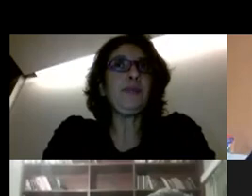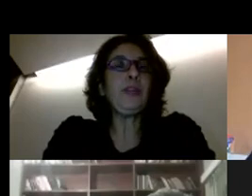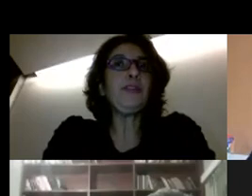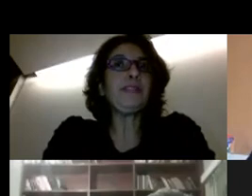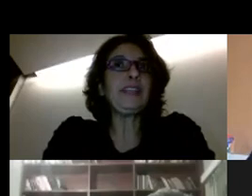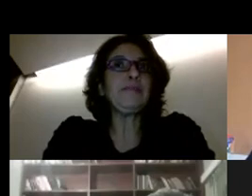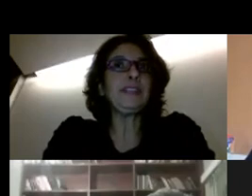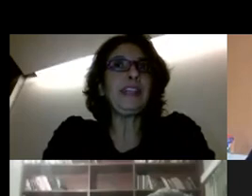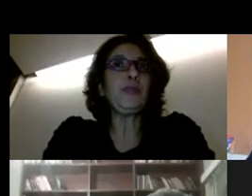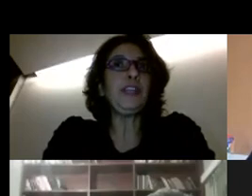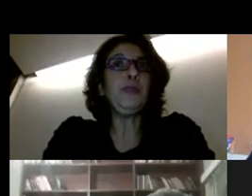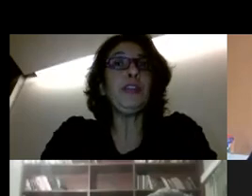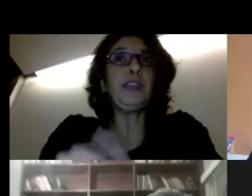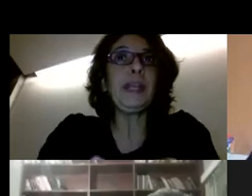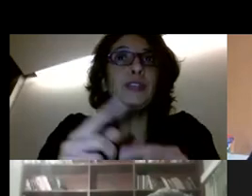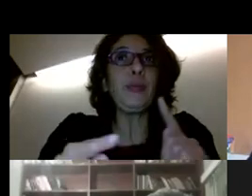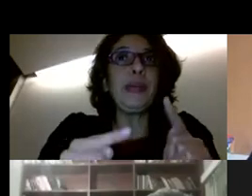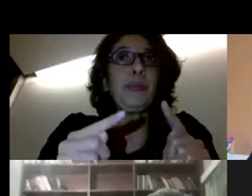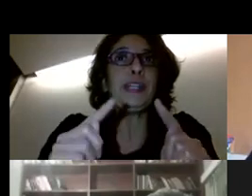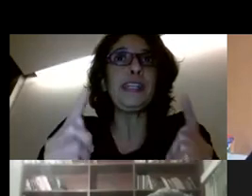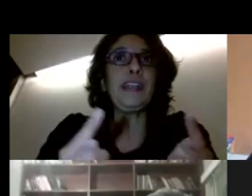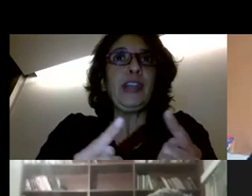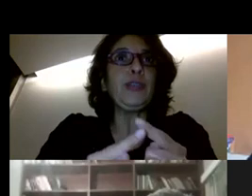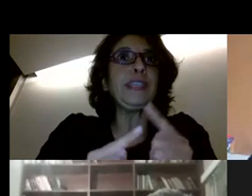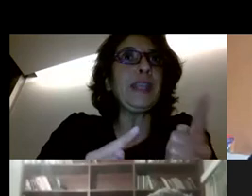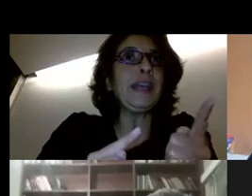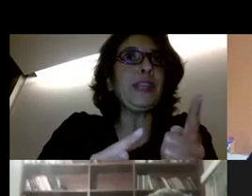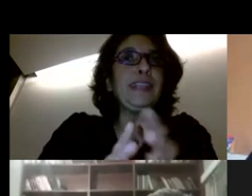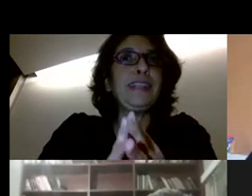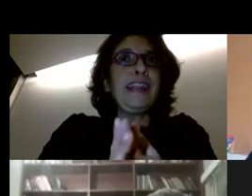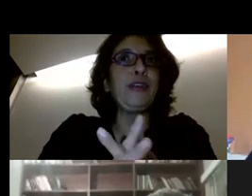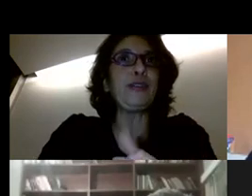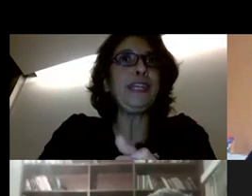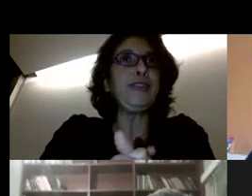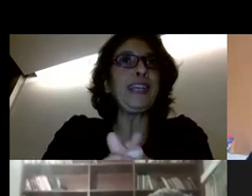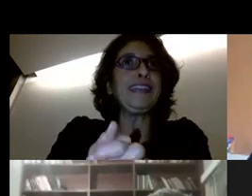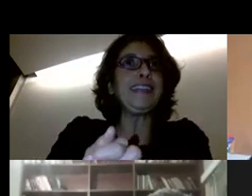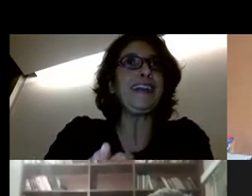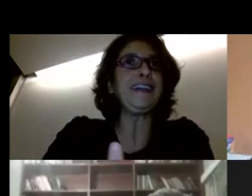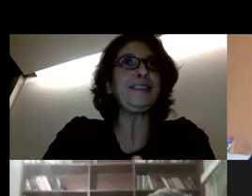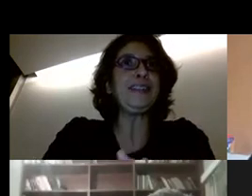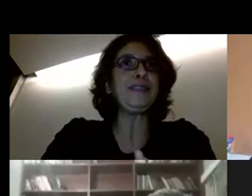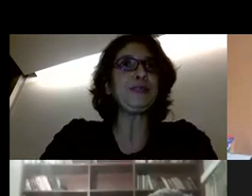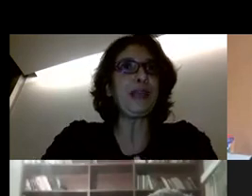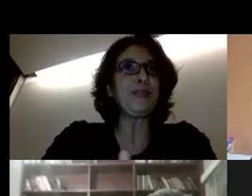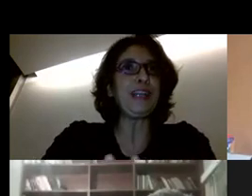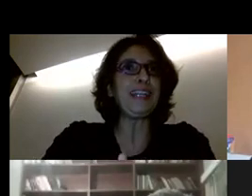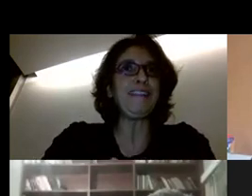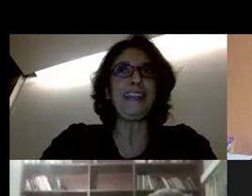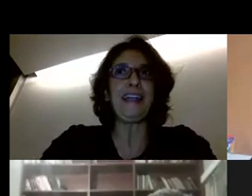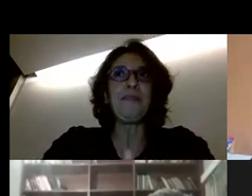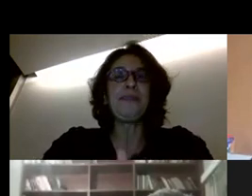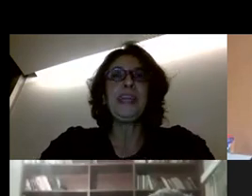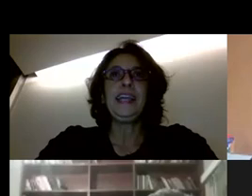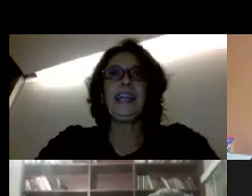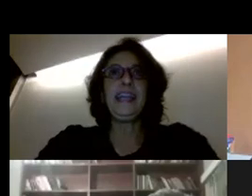Por ejemplo, descubrimos, y esto solo para poder cerrar lo que tú dices, para poder atender a lo de Rodrigo, que ahí tenía su mano ¿De